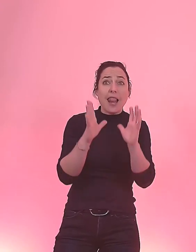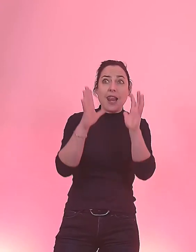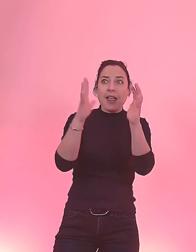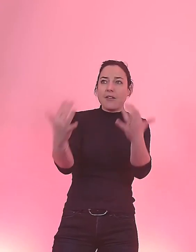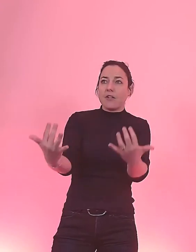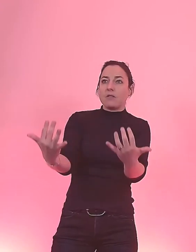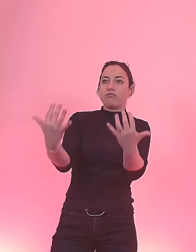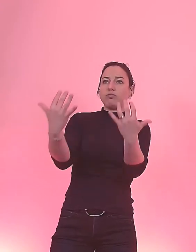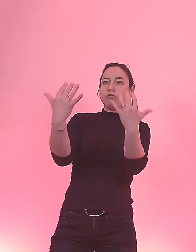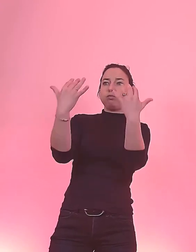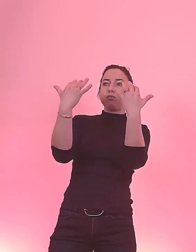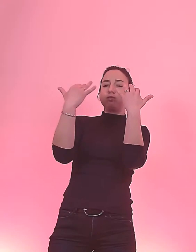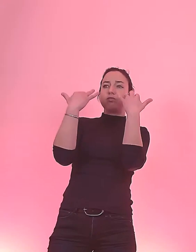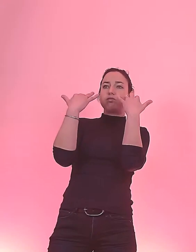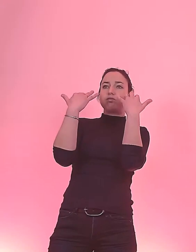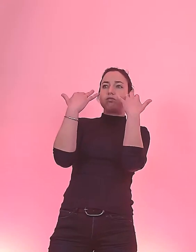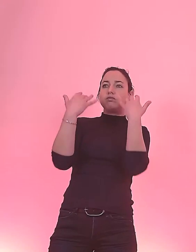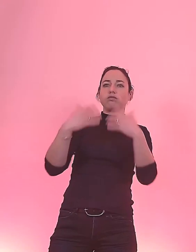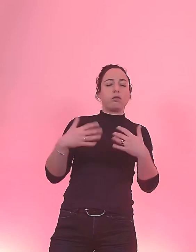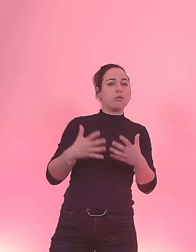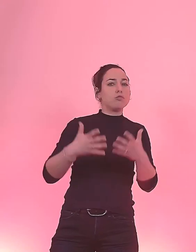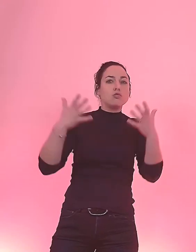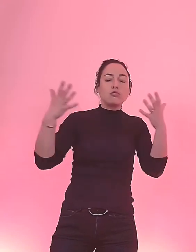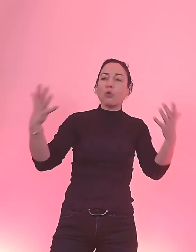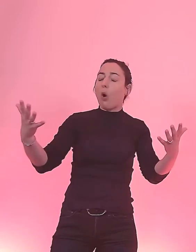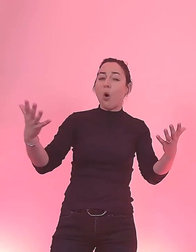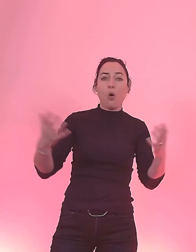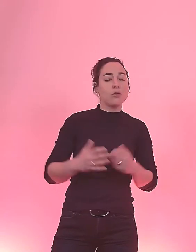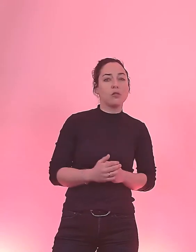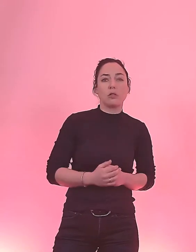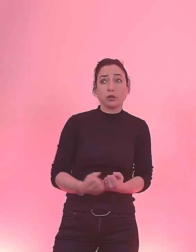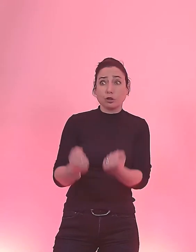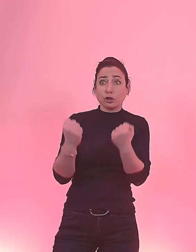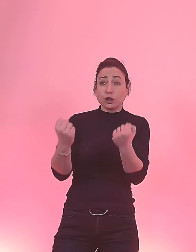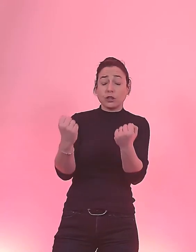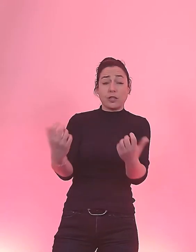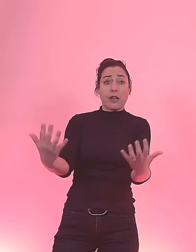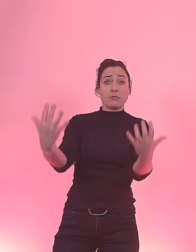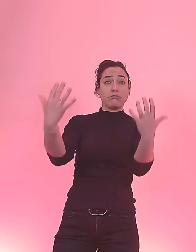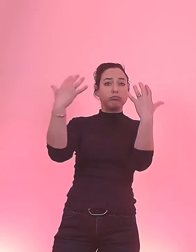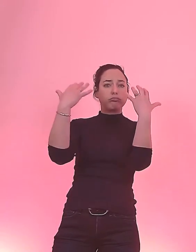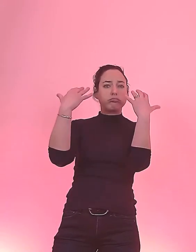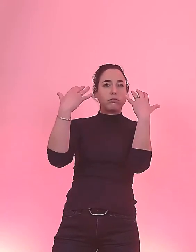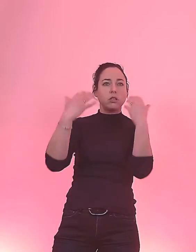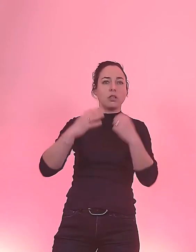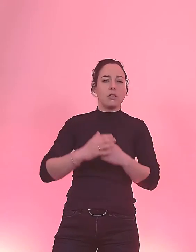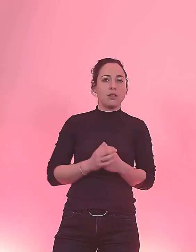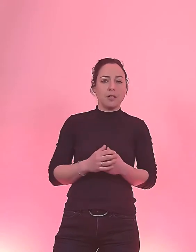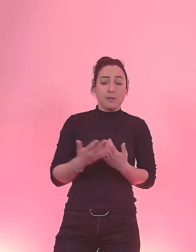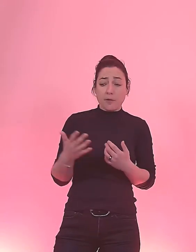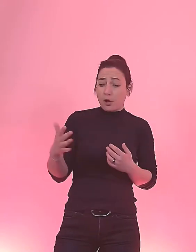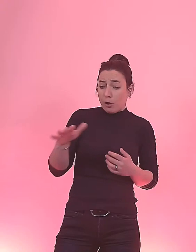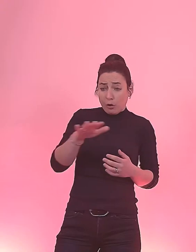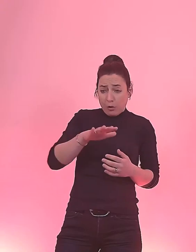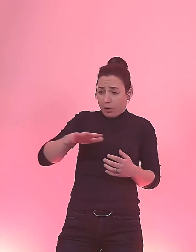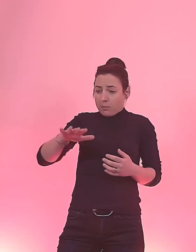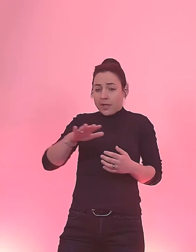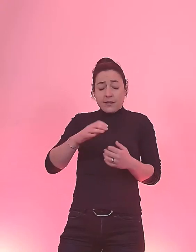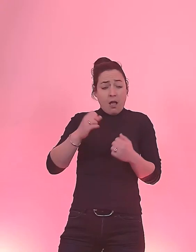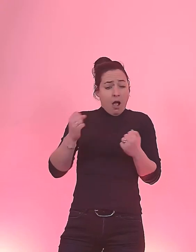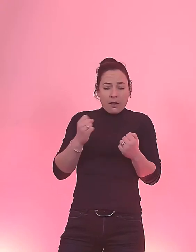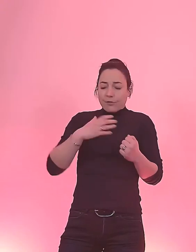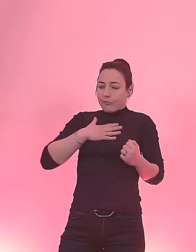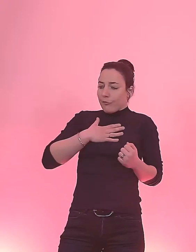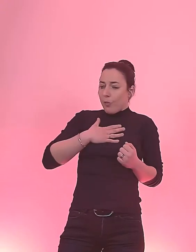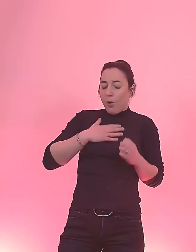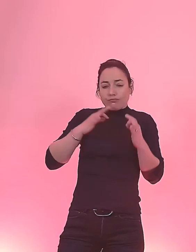komt en dat het te groot is dat de krachten van te sterk is dat het misschien we op een gebied is waar je altijd je vertrouwt heb